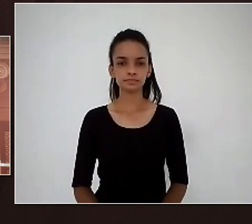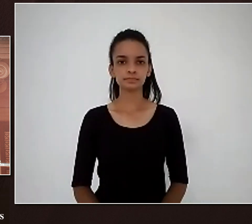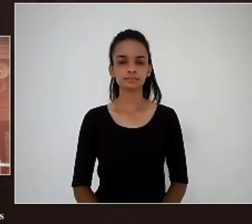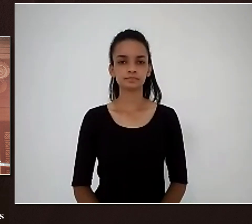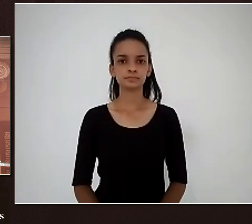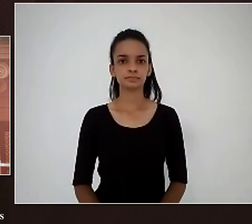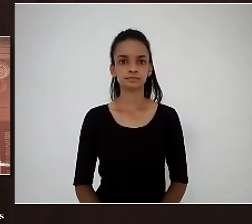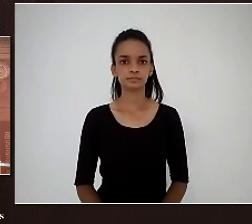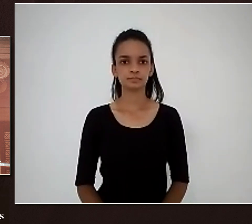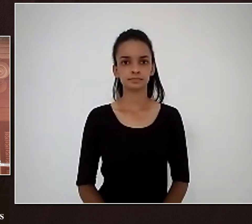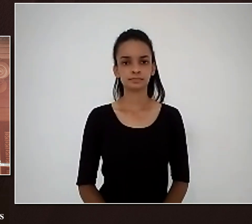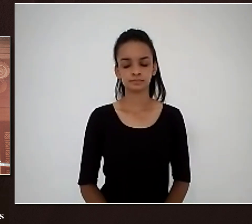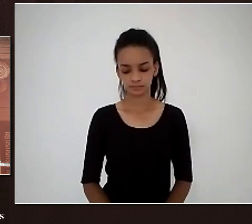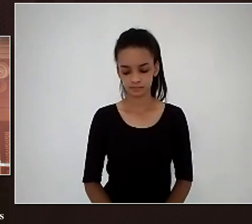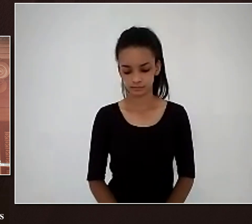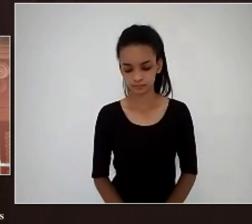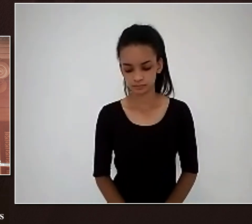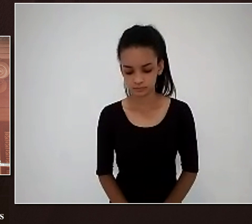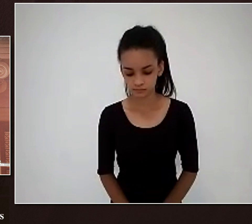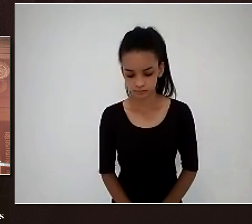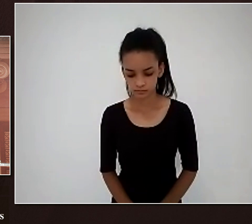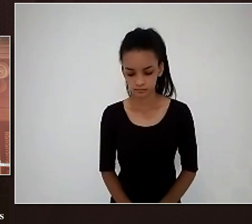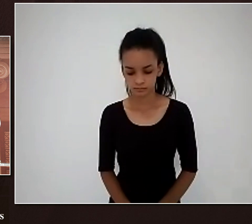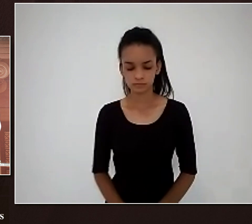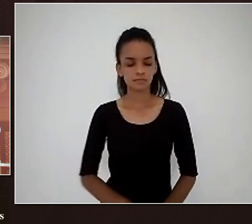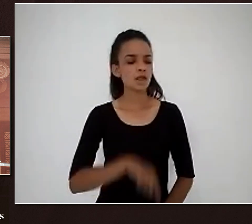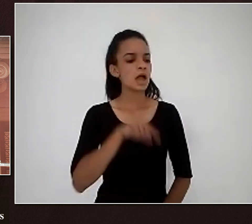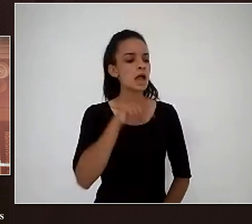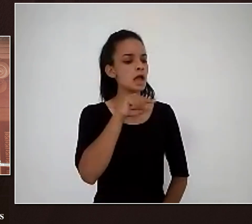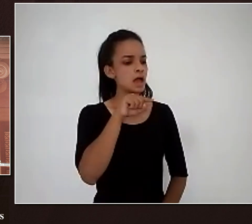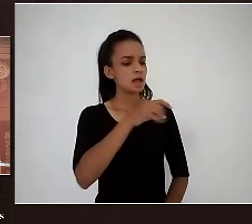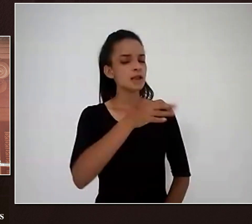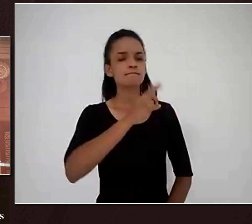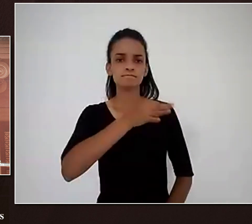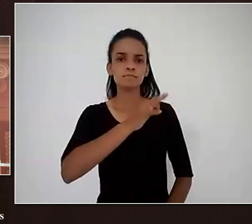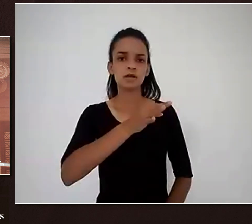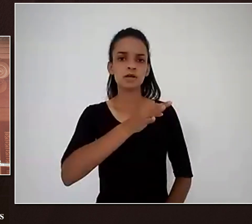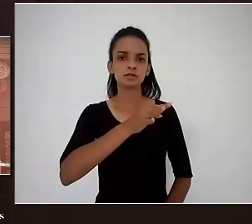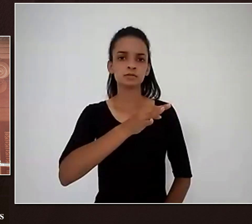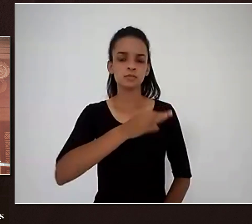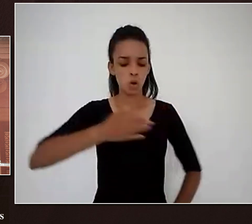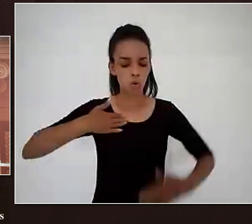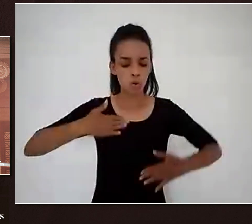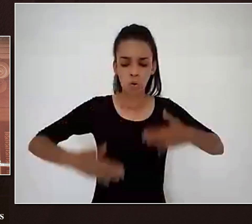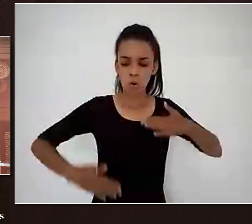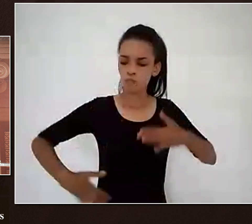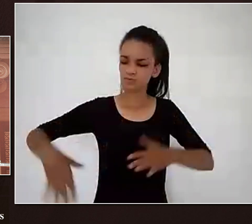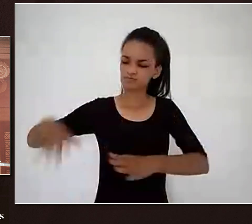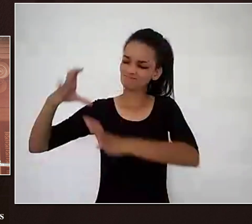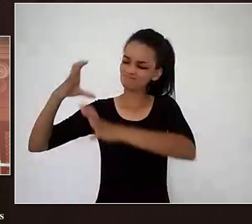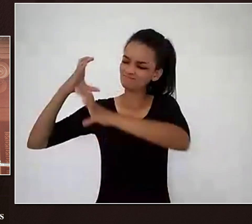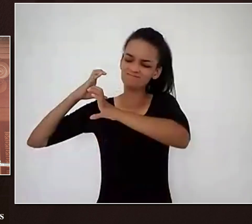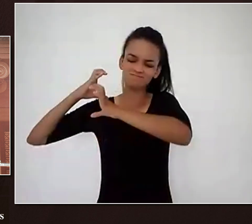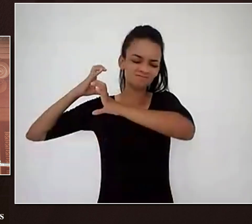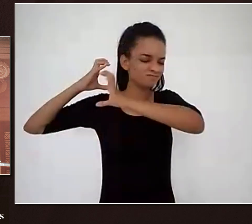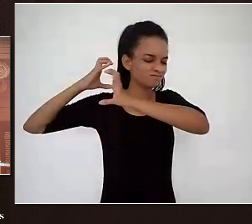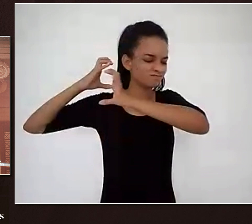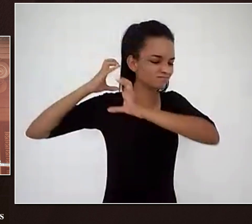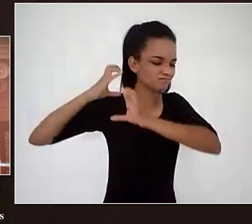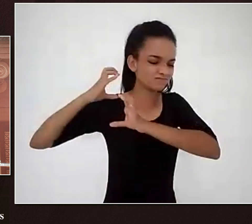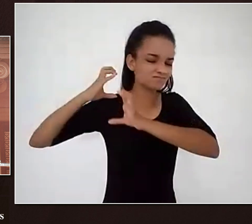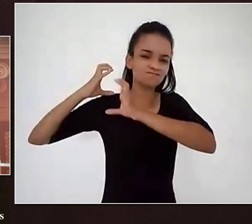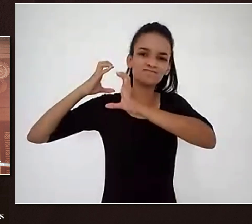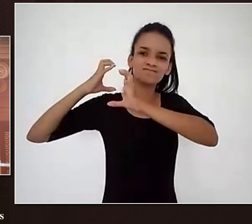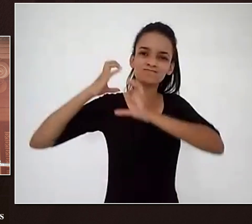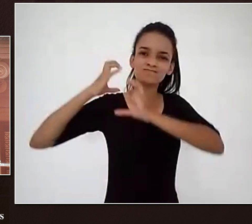Carregando ele mesmo em seu corpo sobre o madeiro os nossos pecados, para que nós, mortos para